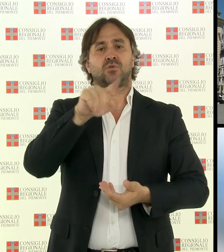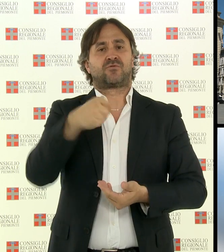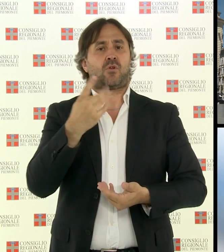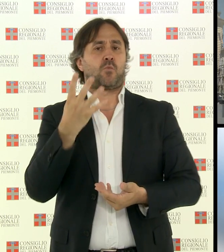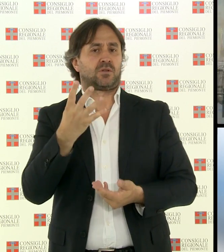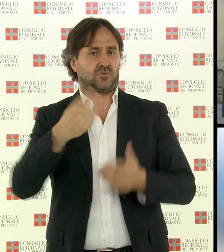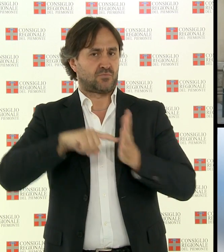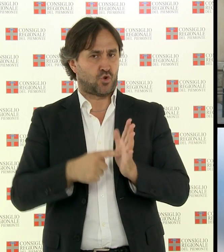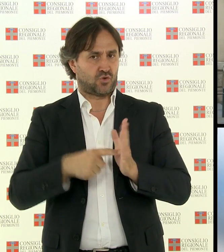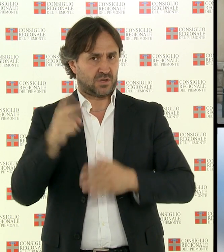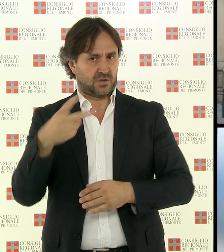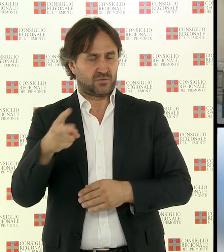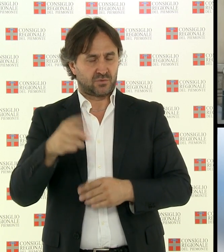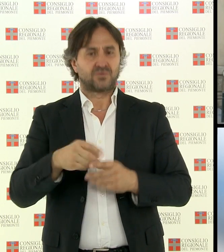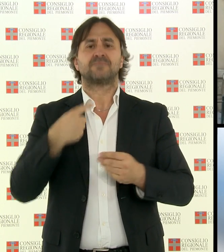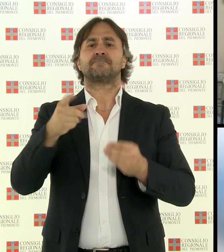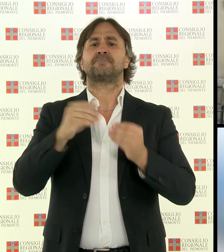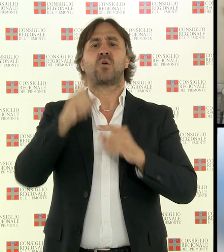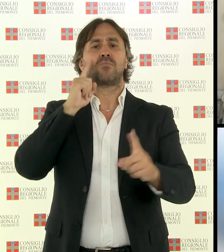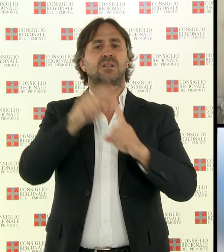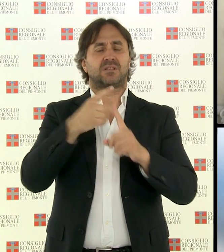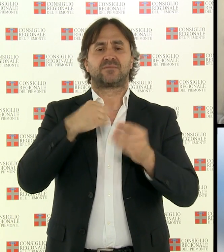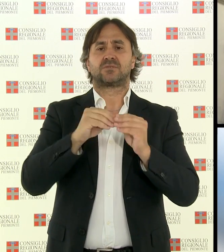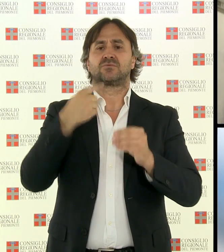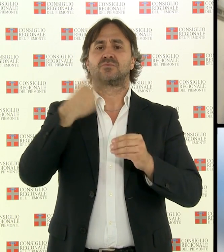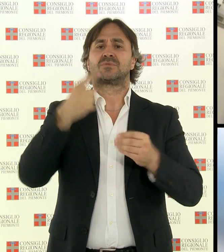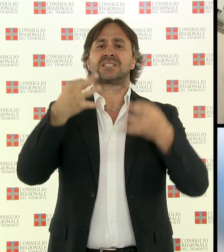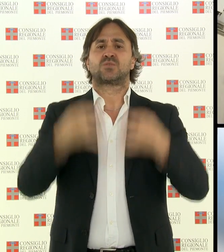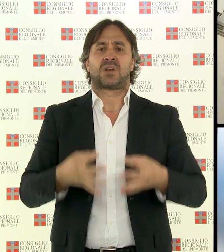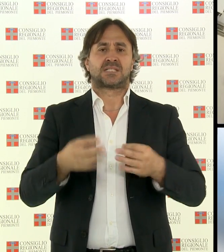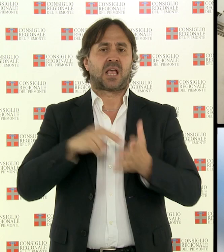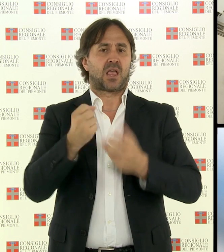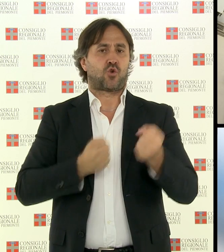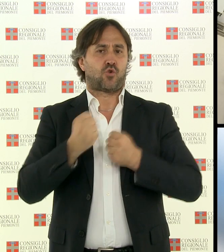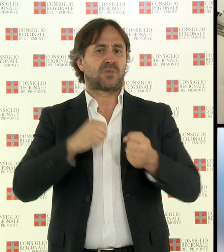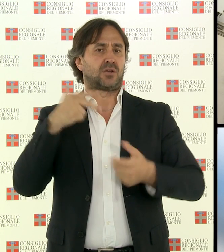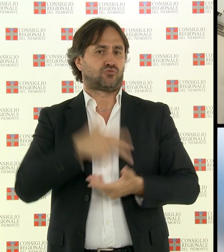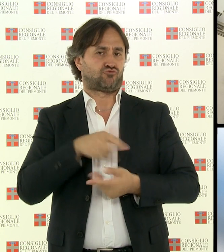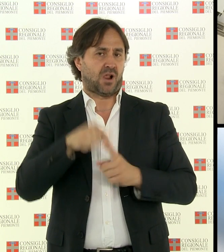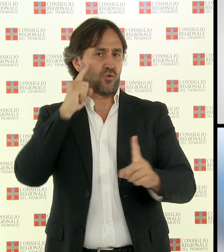Tra gli obiettivi, gli strumenti per la costruzione di una nuova stagione di sicurezza economica e sociale.